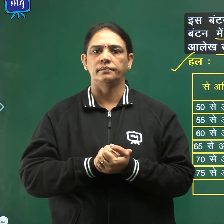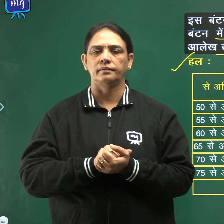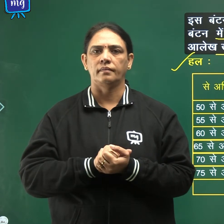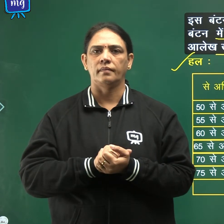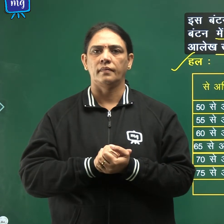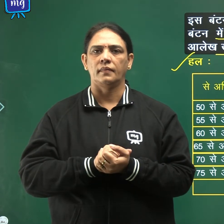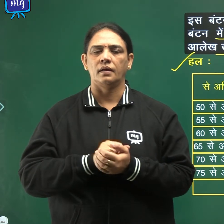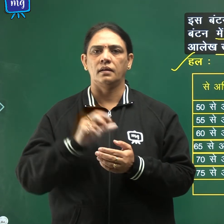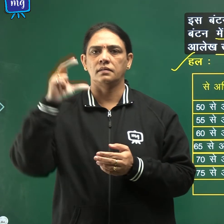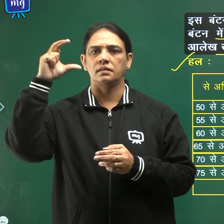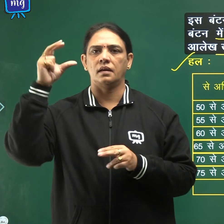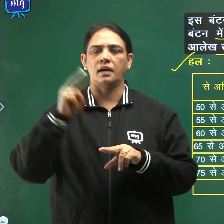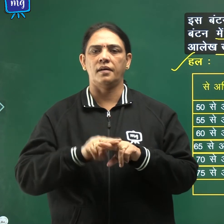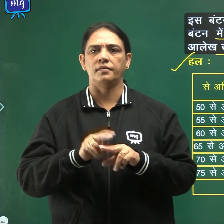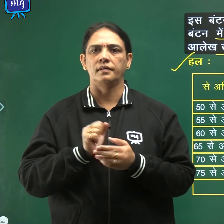संचय बारंबारता